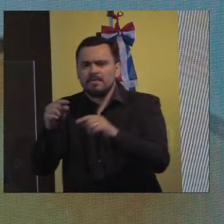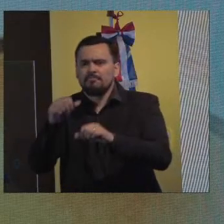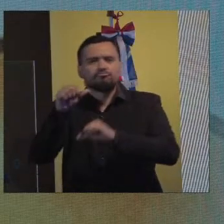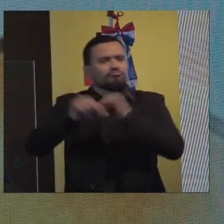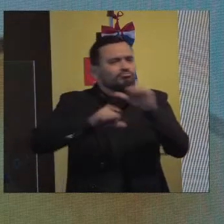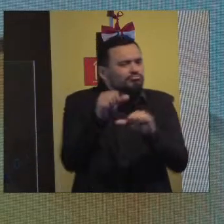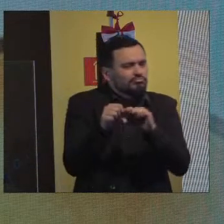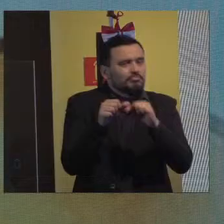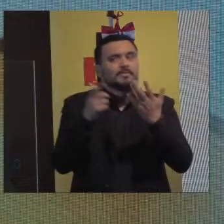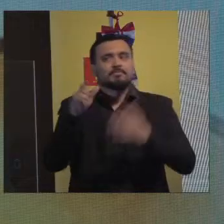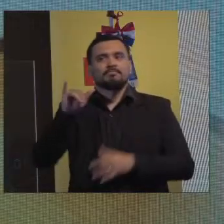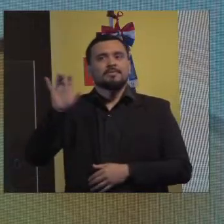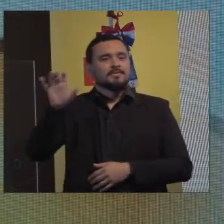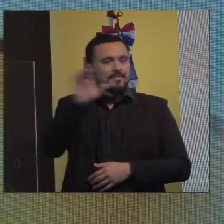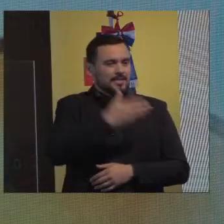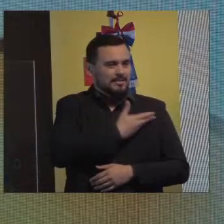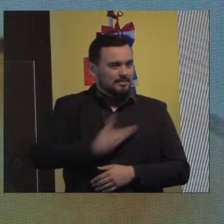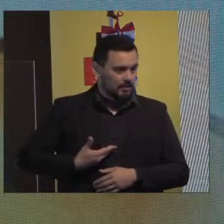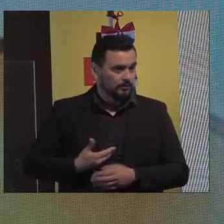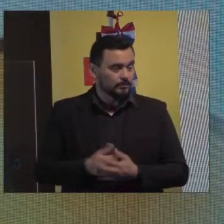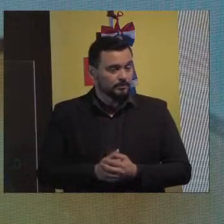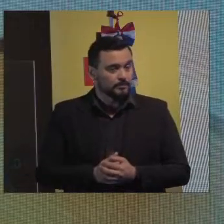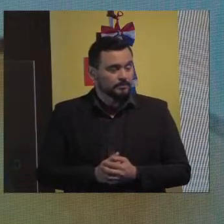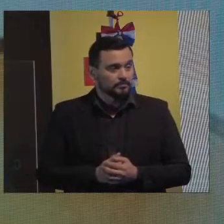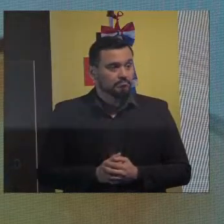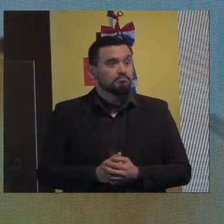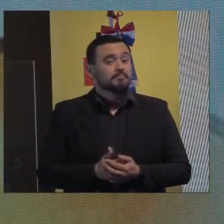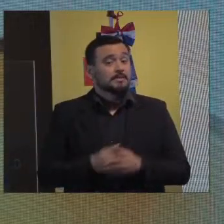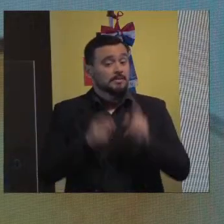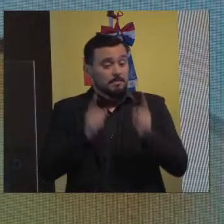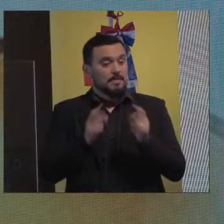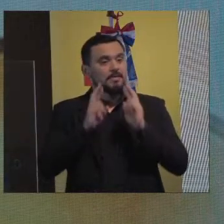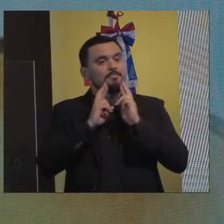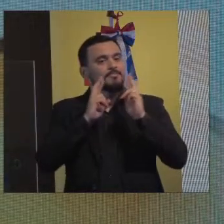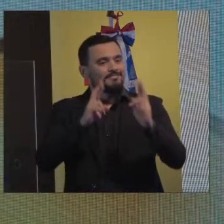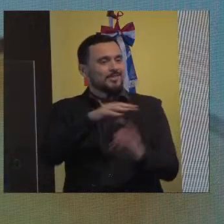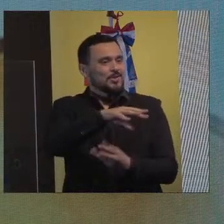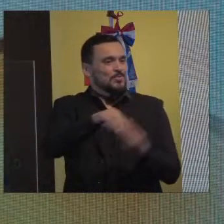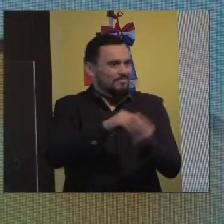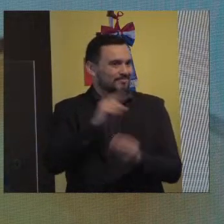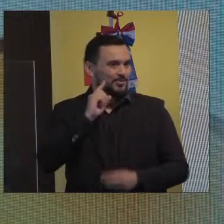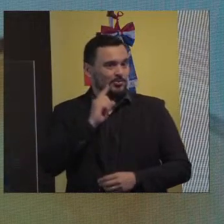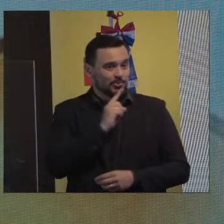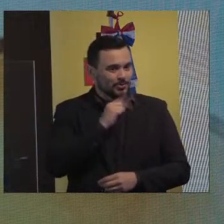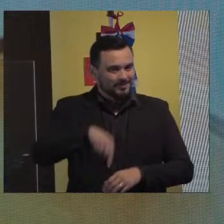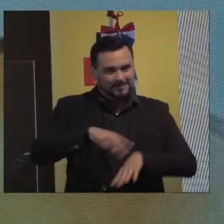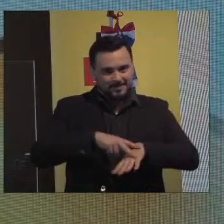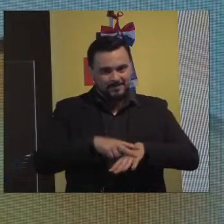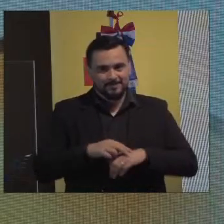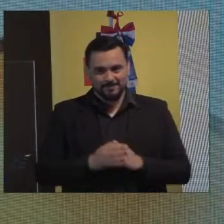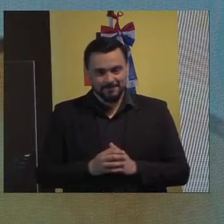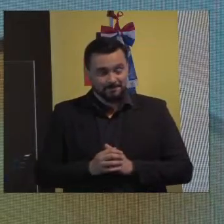organismos y entidades del Estado, representantes de la comunidad sorda del Paraguay,